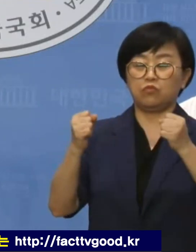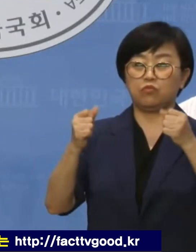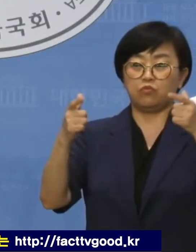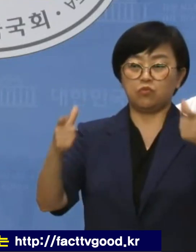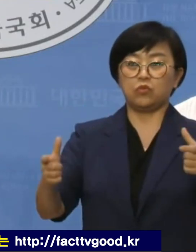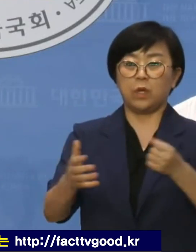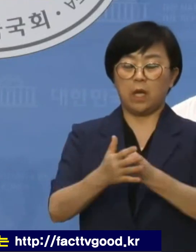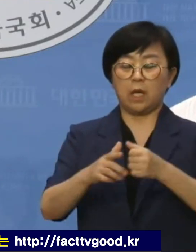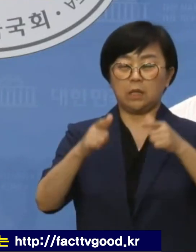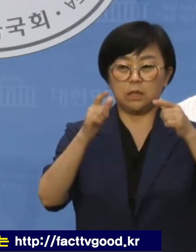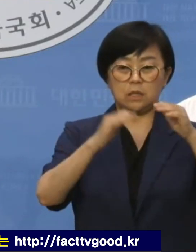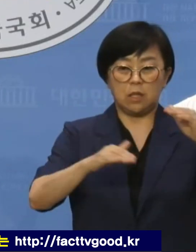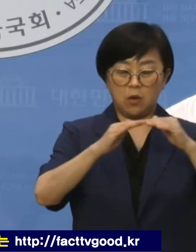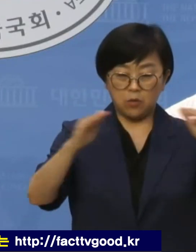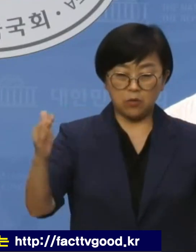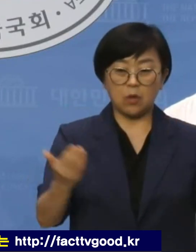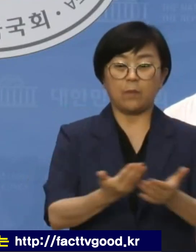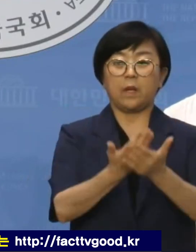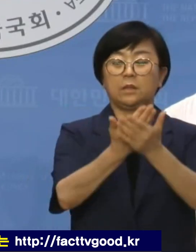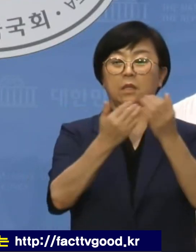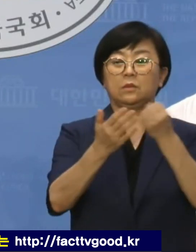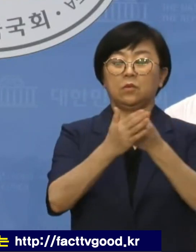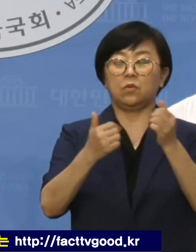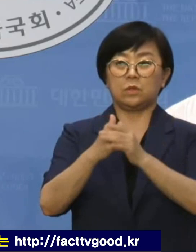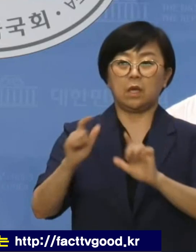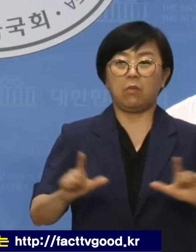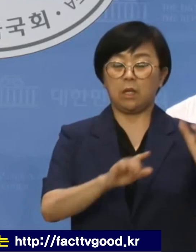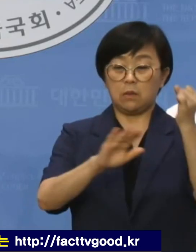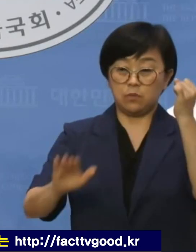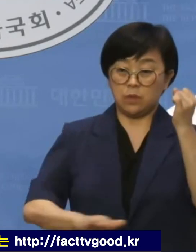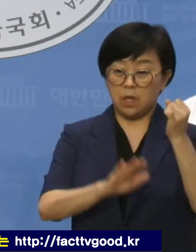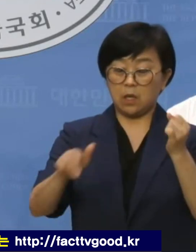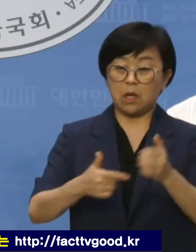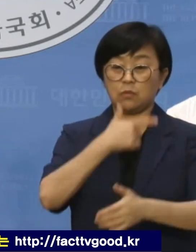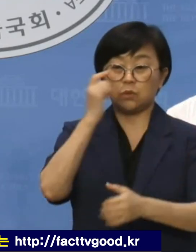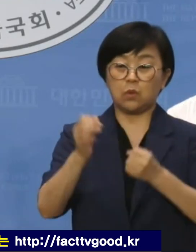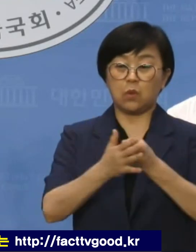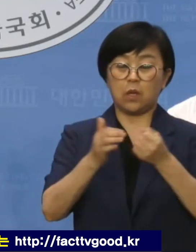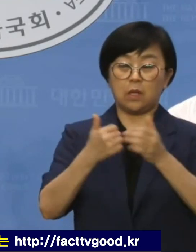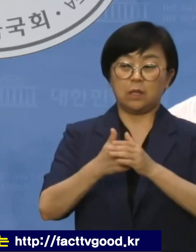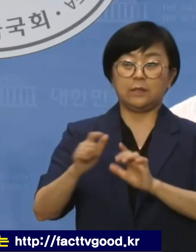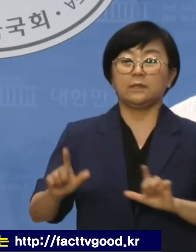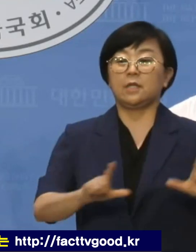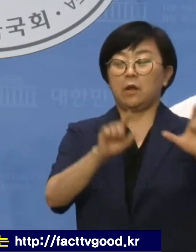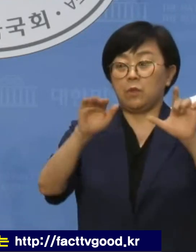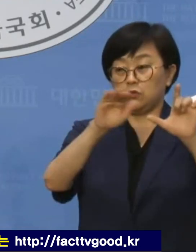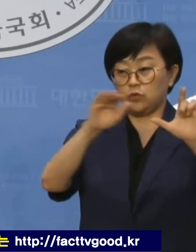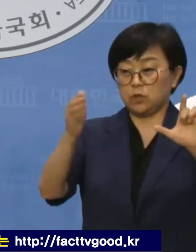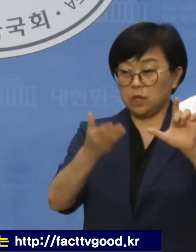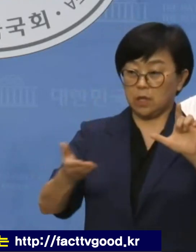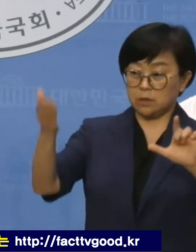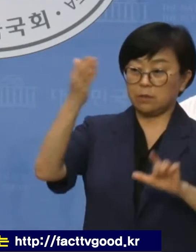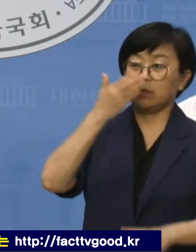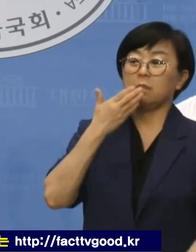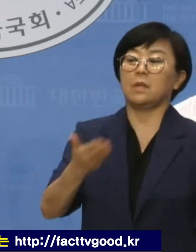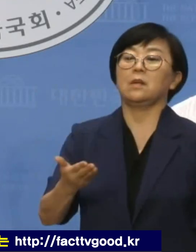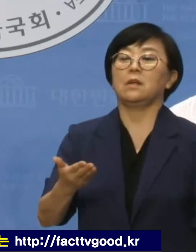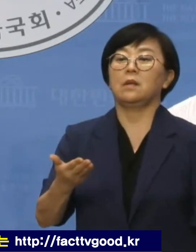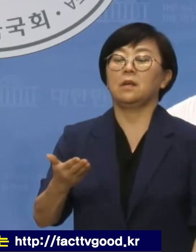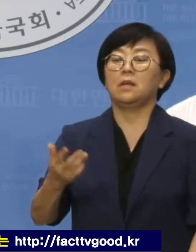발전 그리고 각종 규제로 인해 생활 인프라가 부족한 광주시 북부의 경우 삶의 질이 크게 향상될